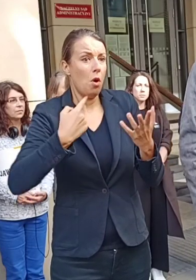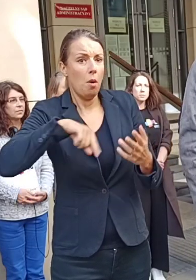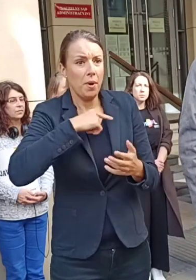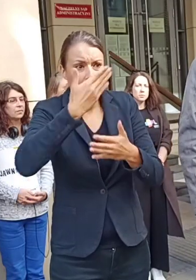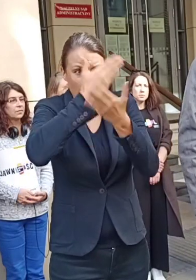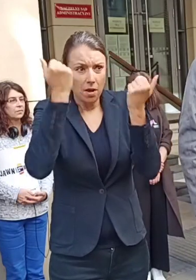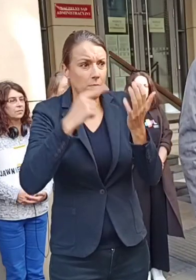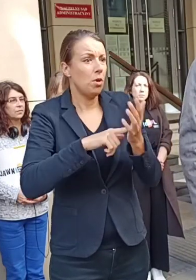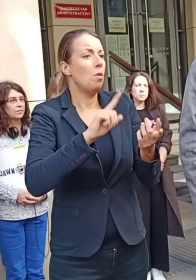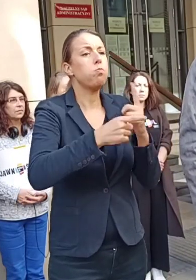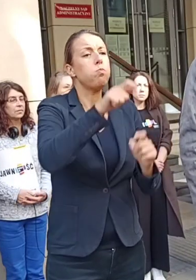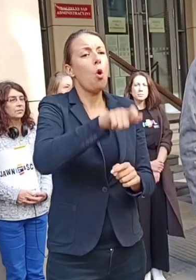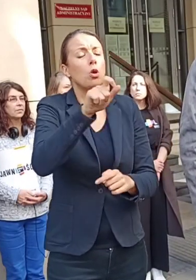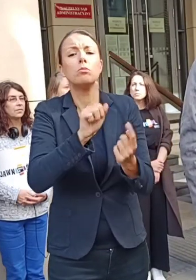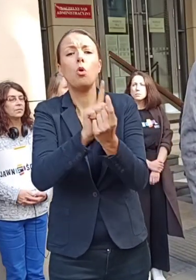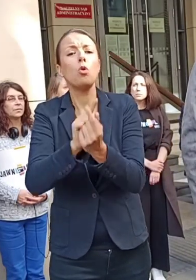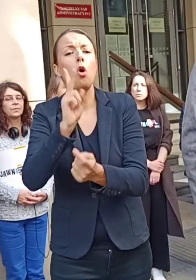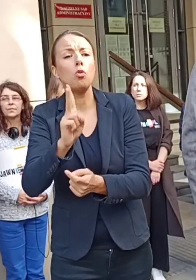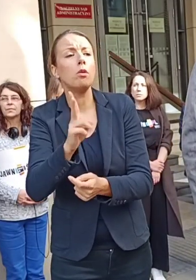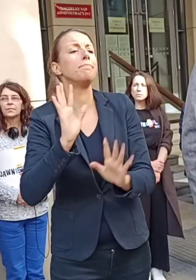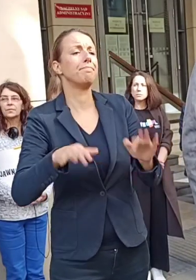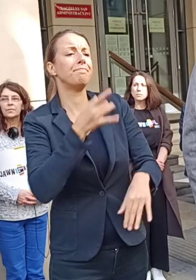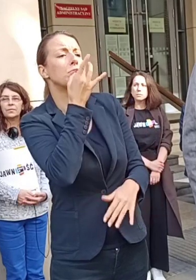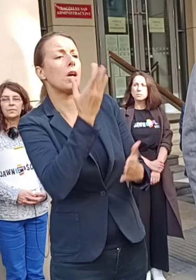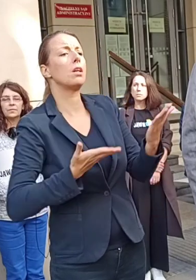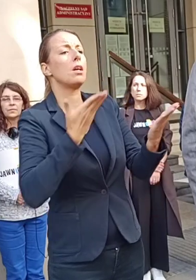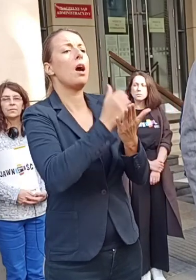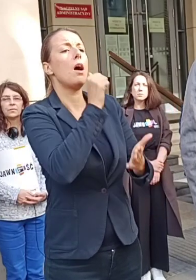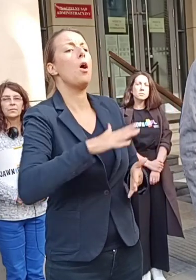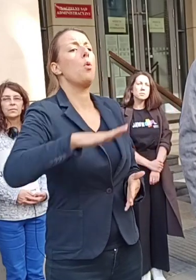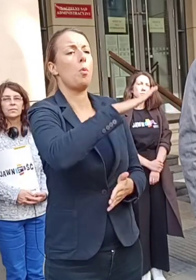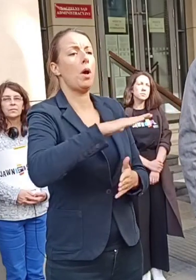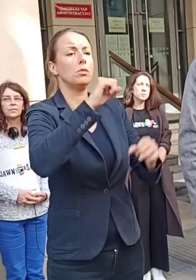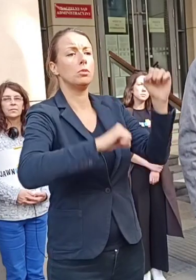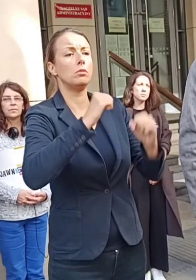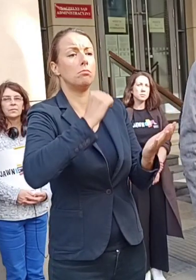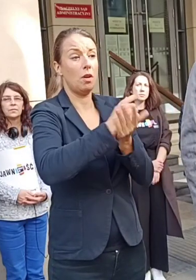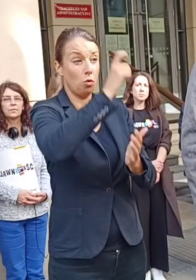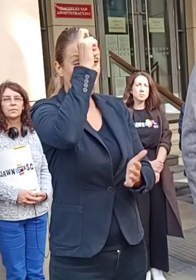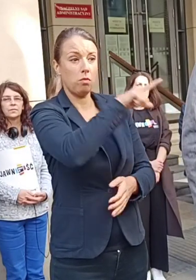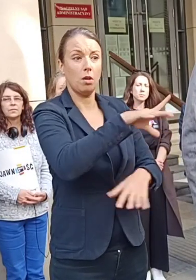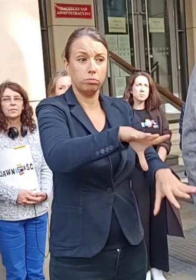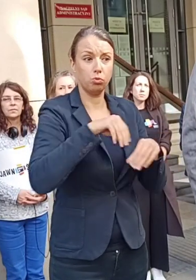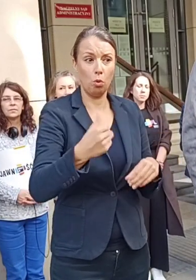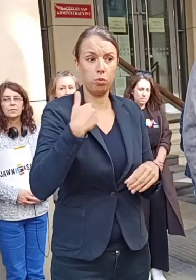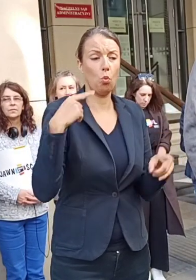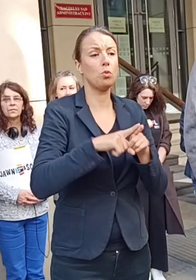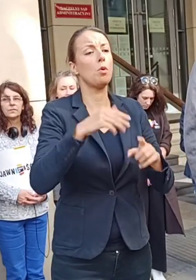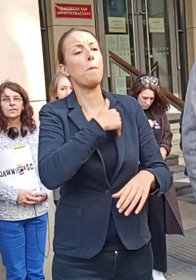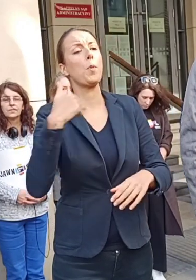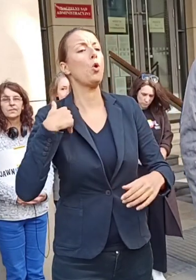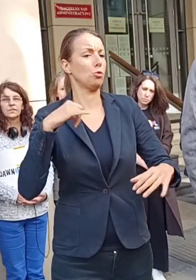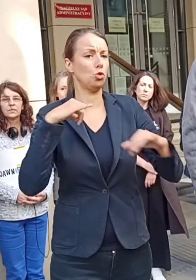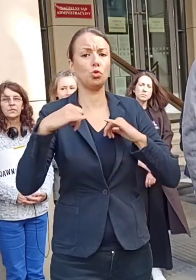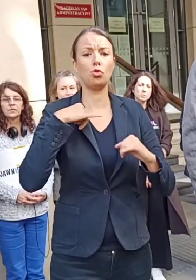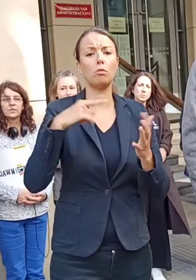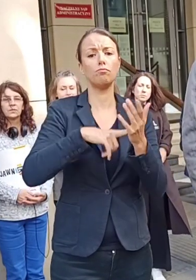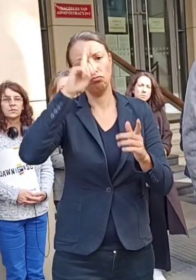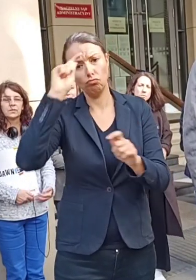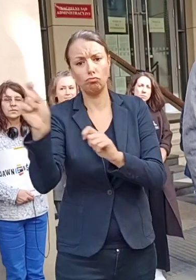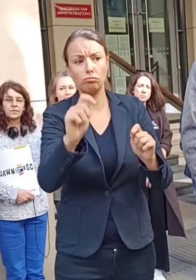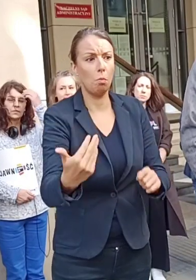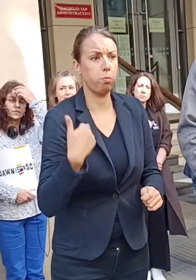politycy, złożyliśmy skargę do Europejskiego Trybunału Praw Człowieka i ona została przyjęta i zakomunikowana polskiemu rządowi. I naszym zdaniem będzie to